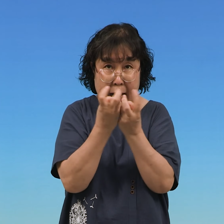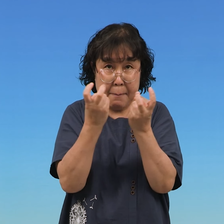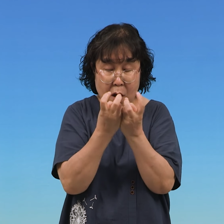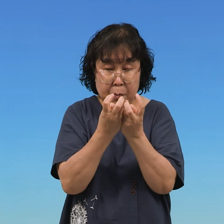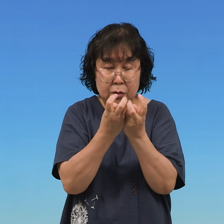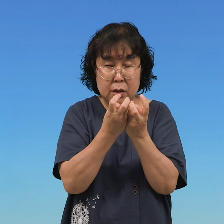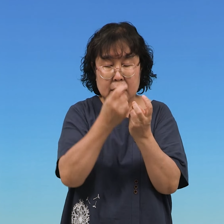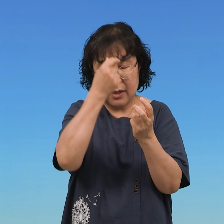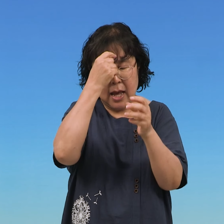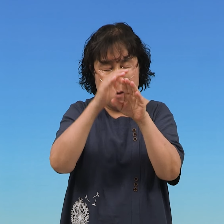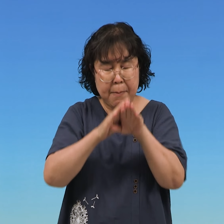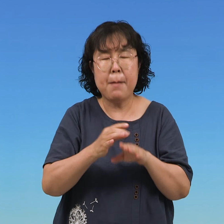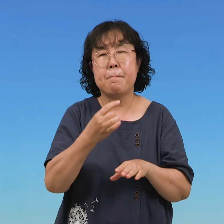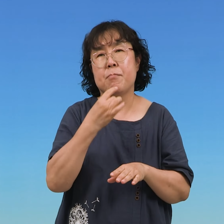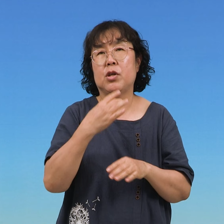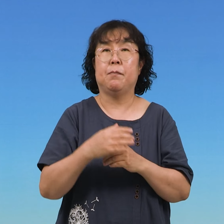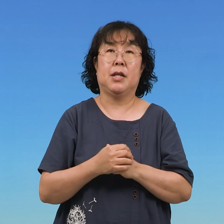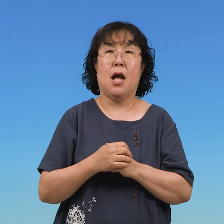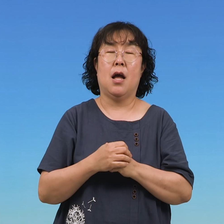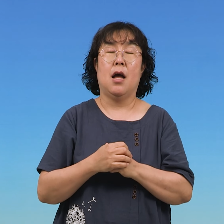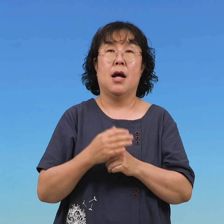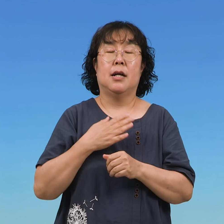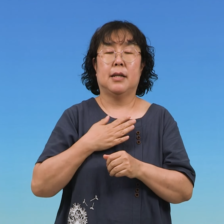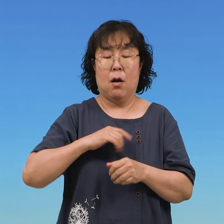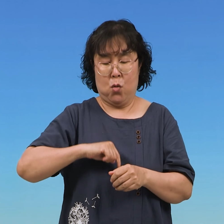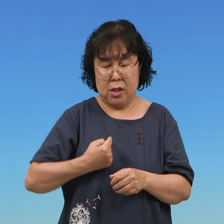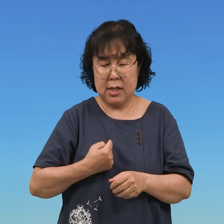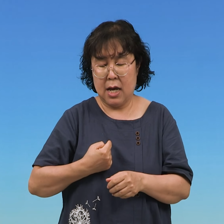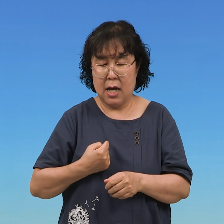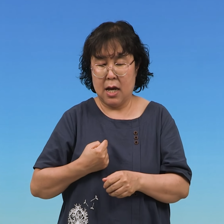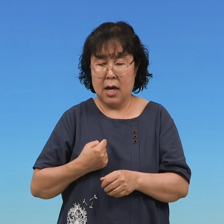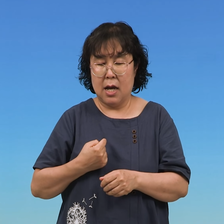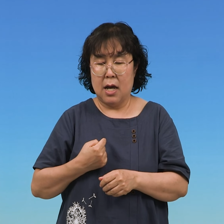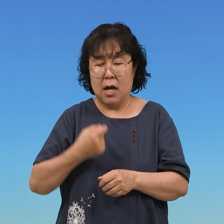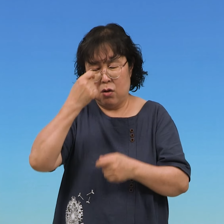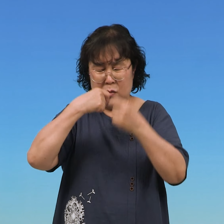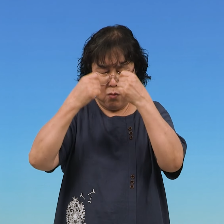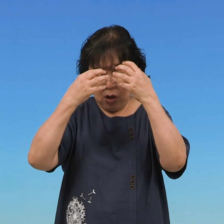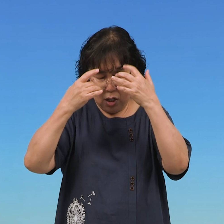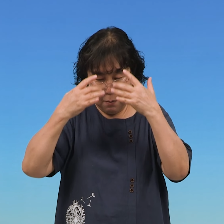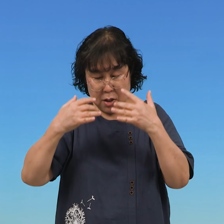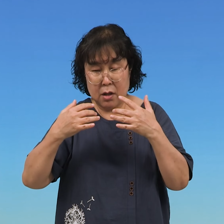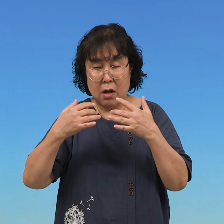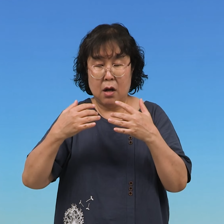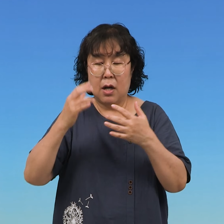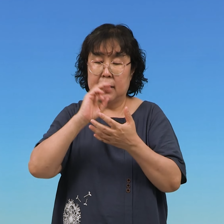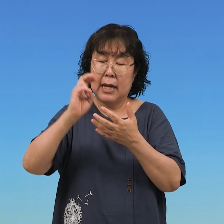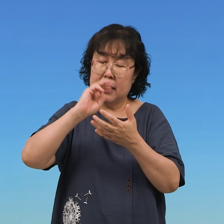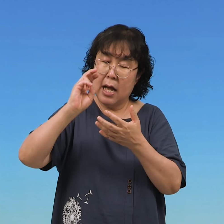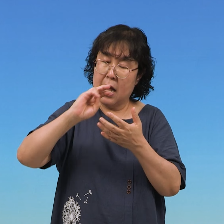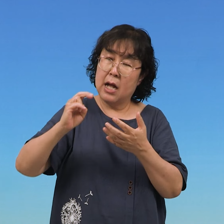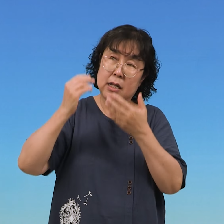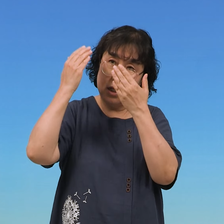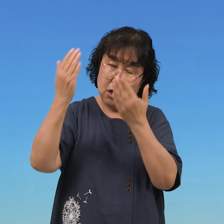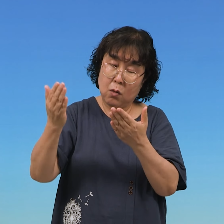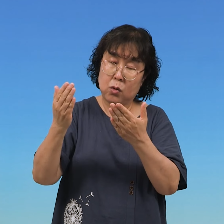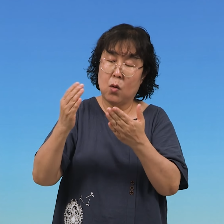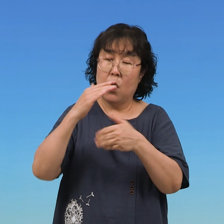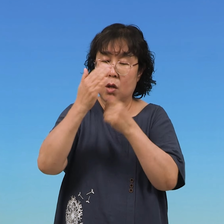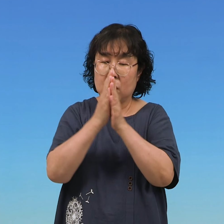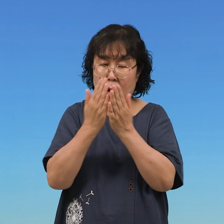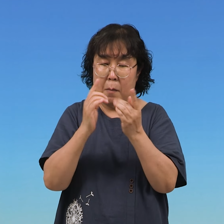예배예요. 함께 드리는 이 예배만이 아닙니다. 골방에서 눈물을 흘리며 때로는